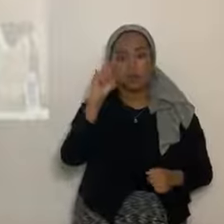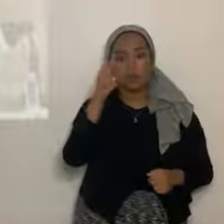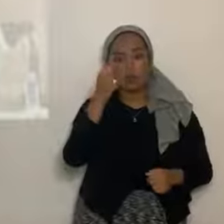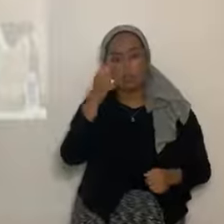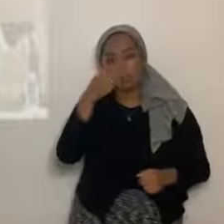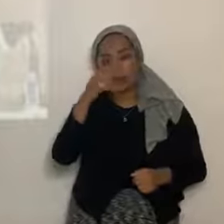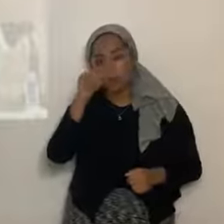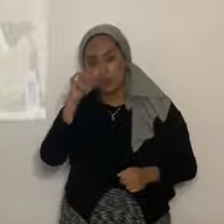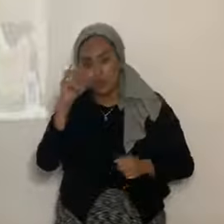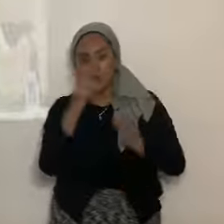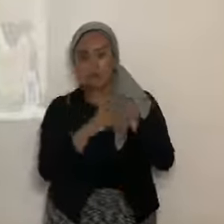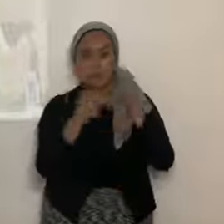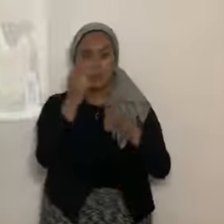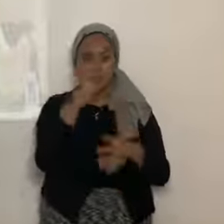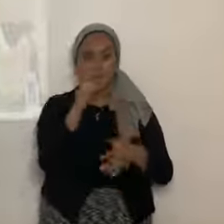el verso